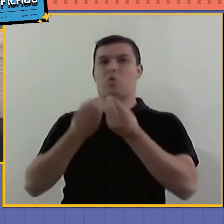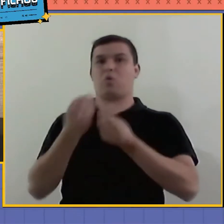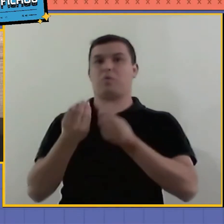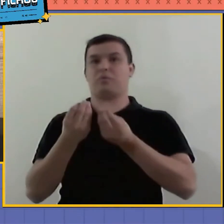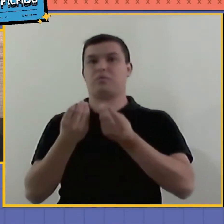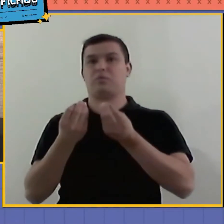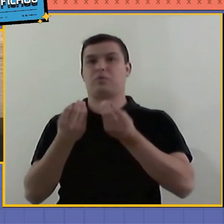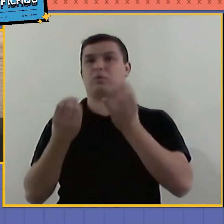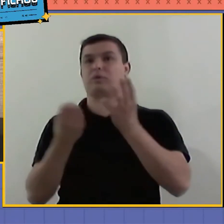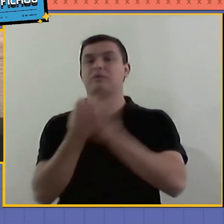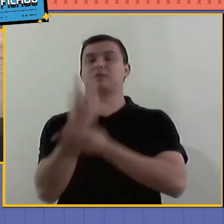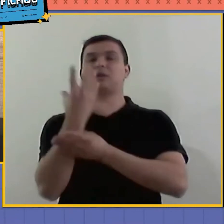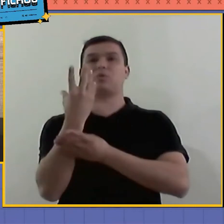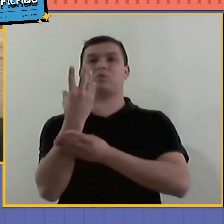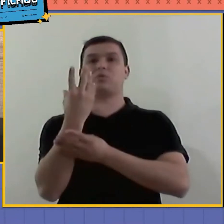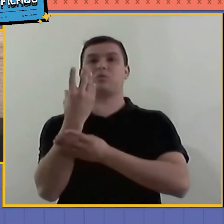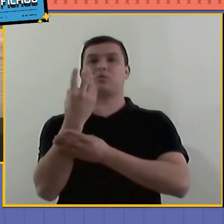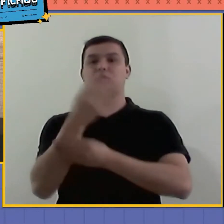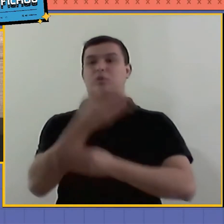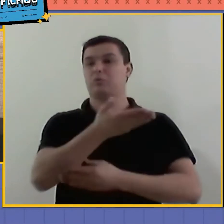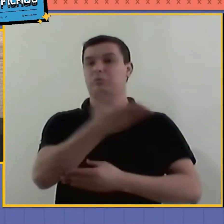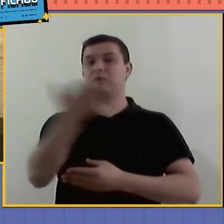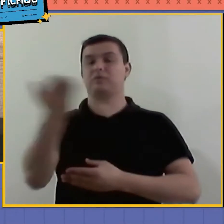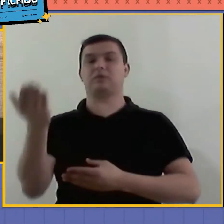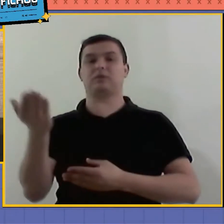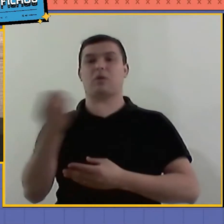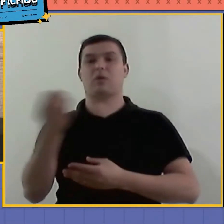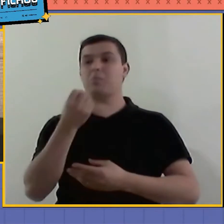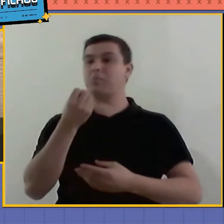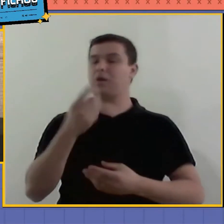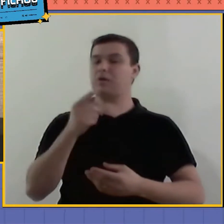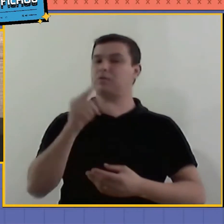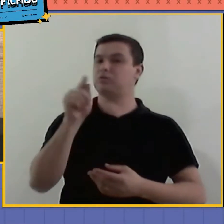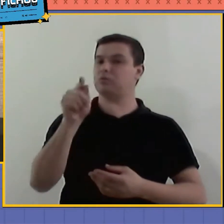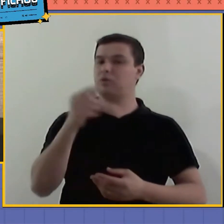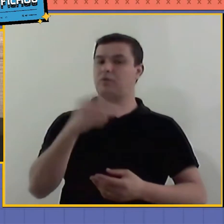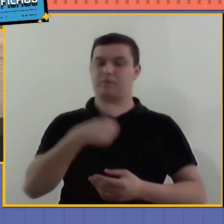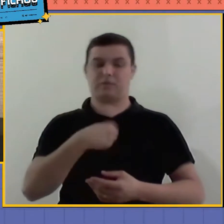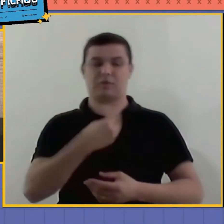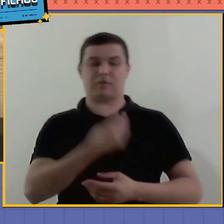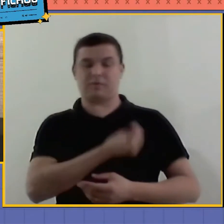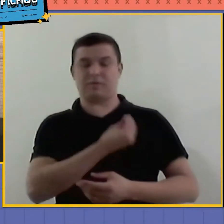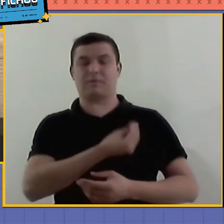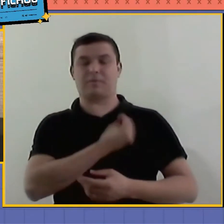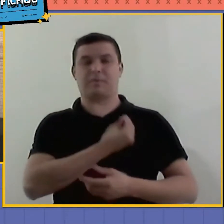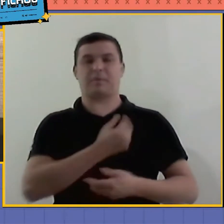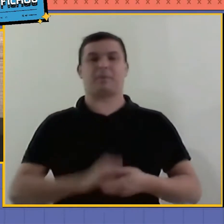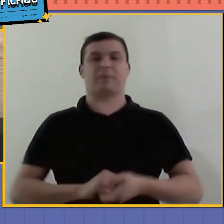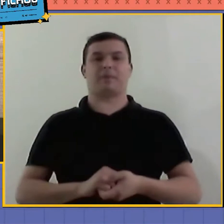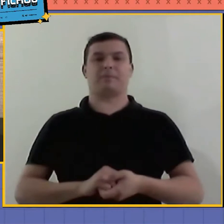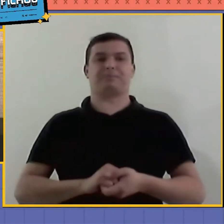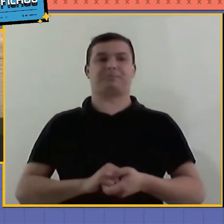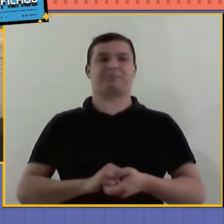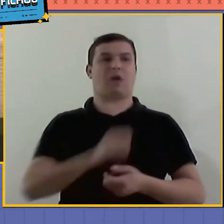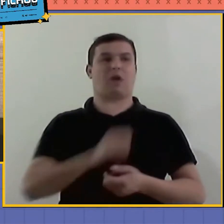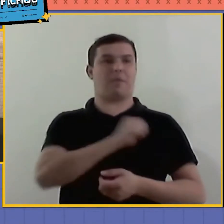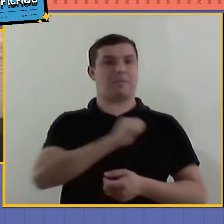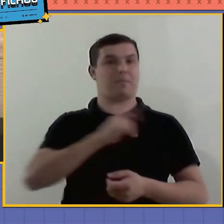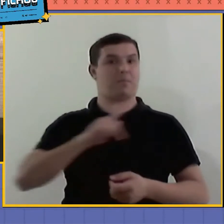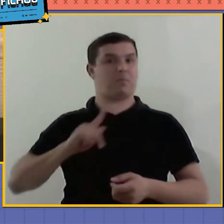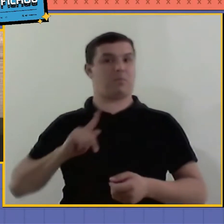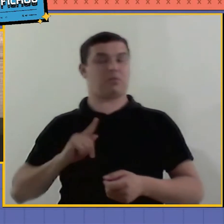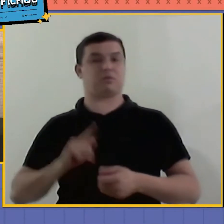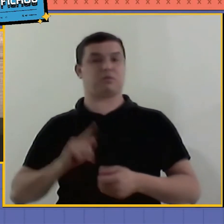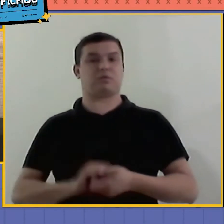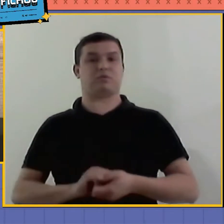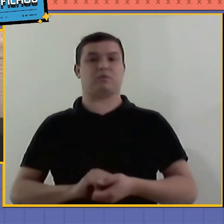para o próprio bem de vocês olha que coisa rica ou Apóstolo tinha um proceder ele não só